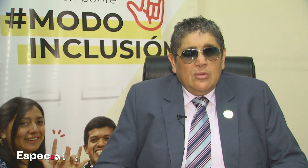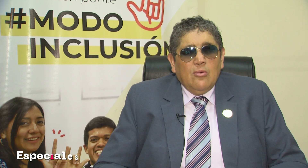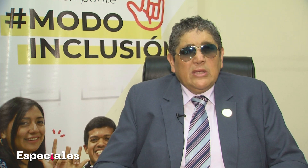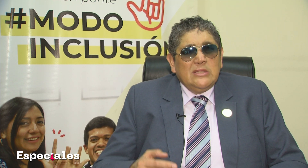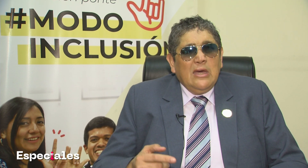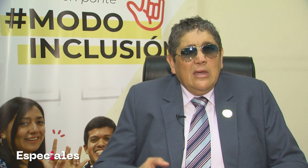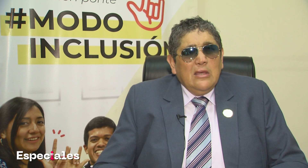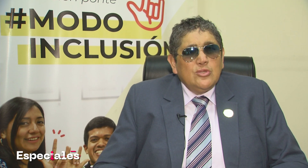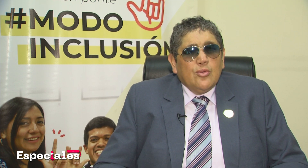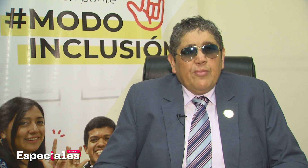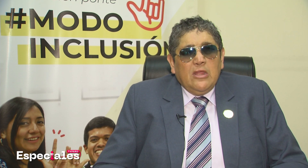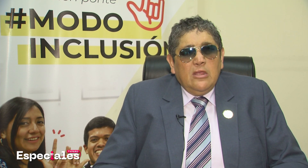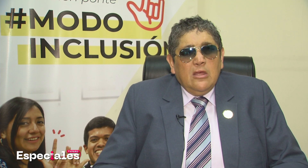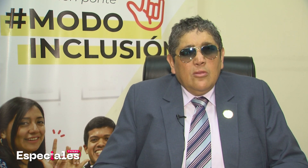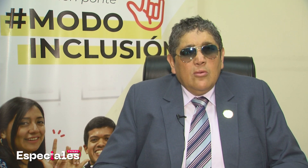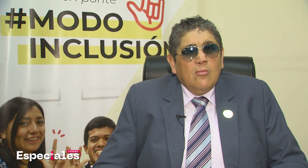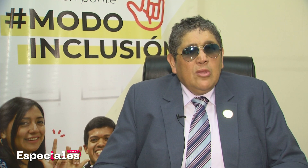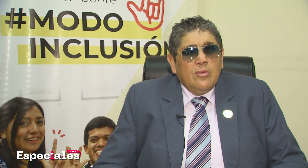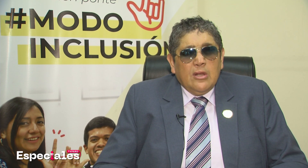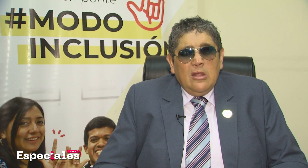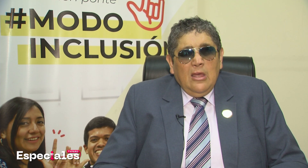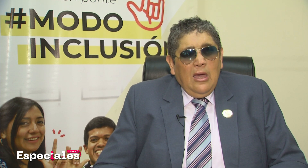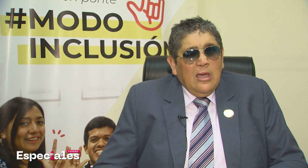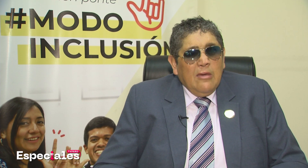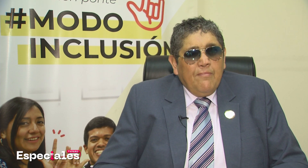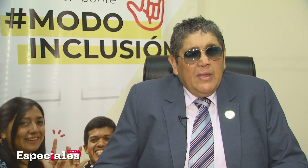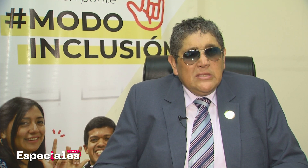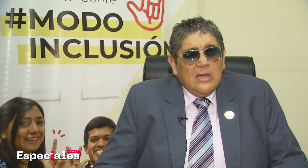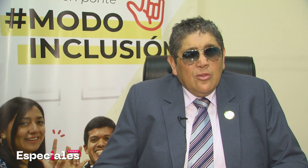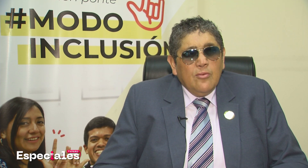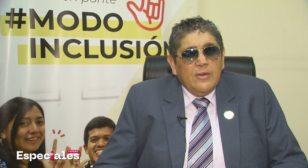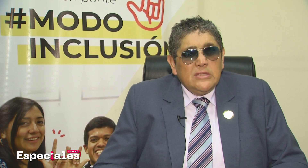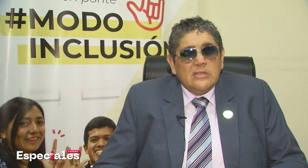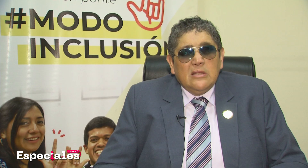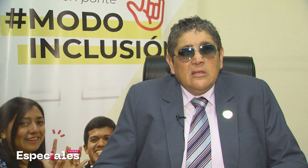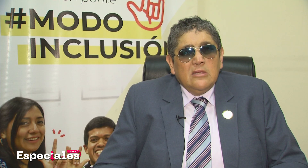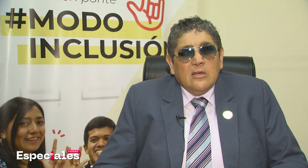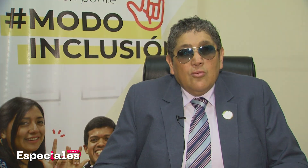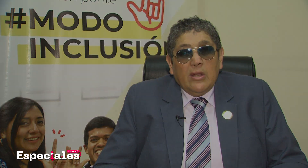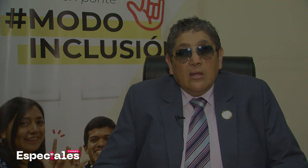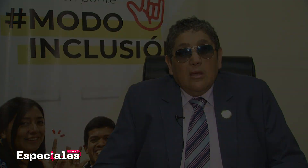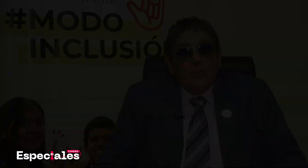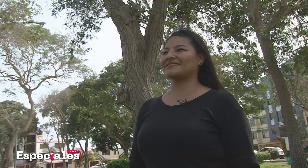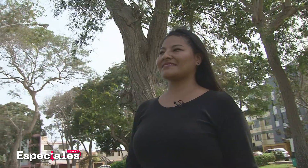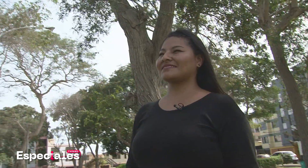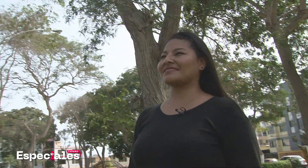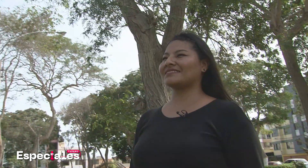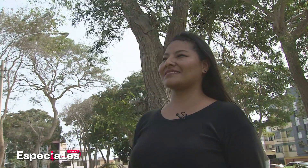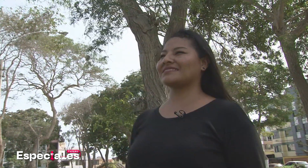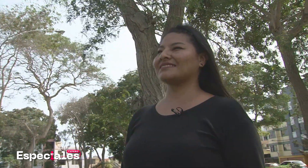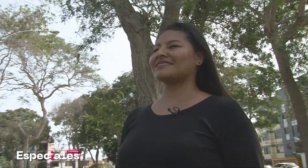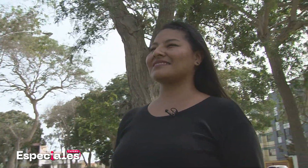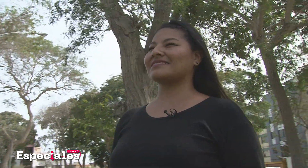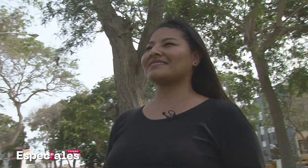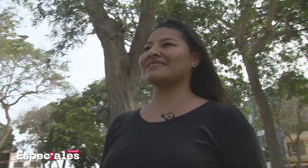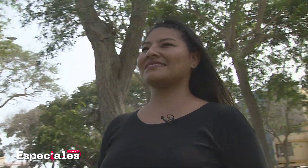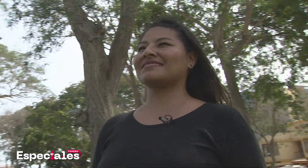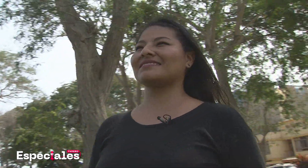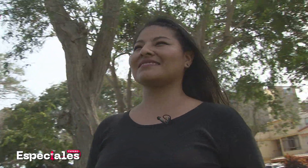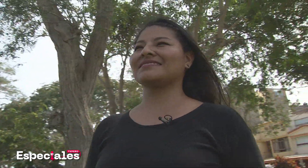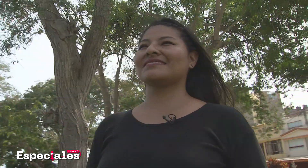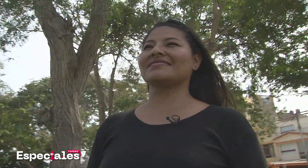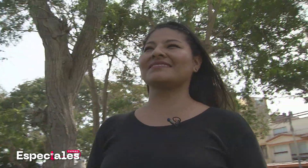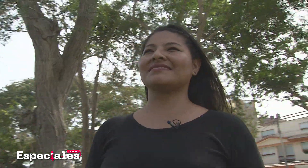la persona o que está sorprendiendo, cuando en realidad hay que pensar 2 veces antes de actuar. Pero quien también